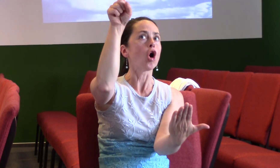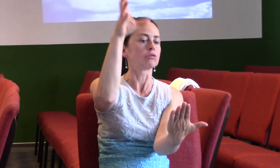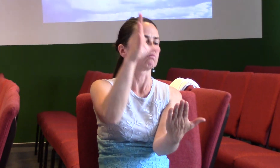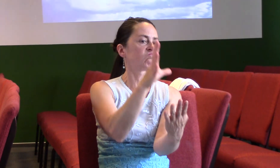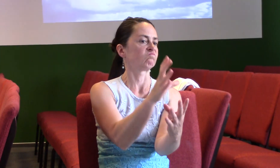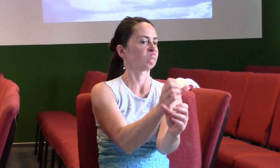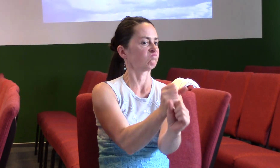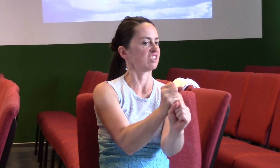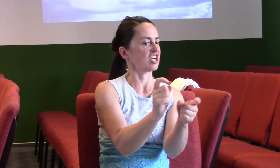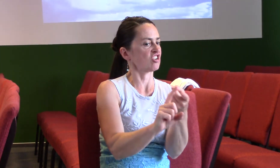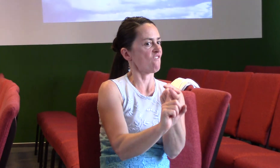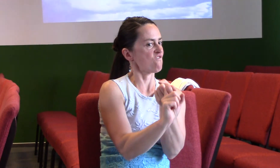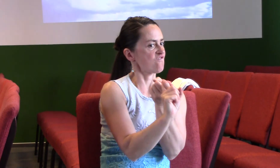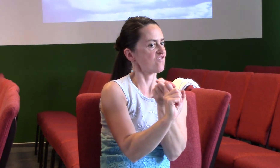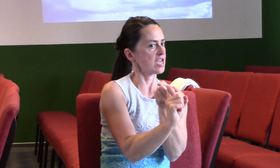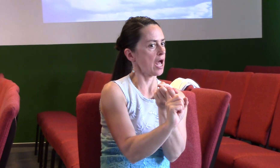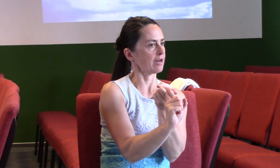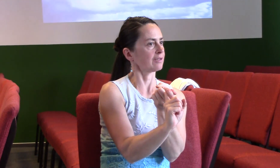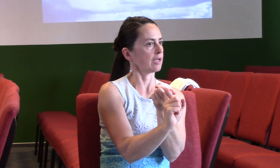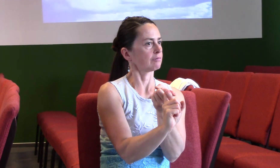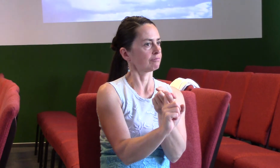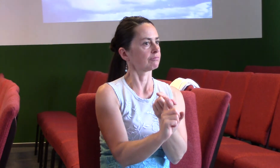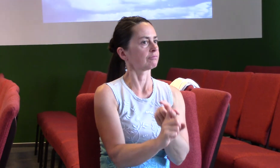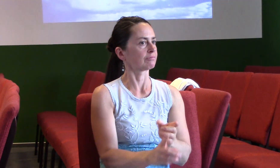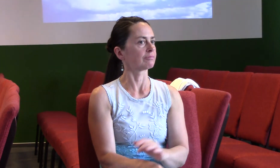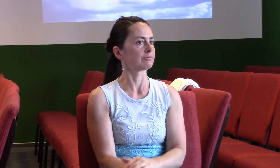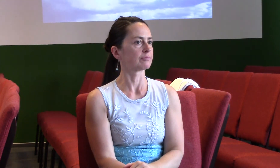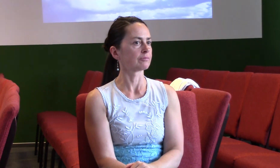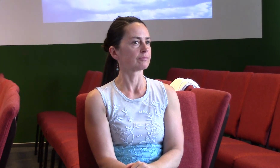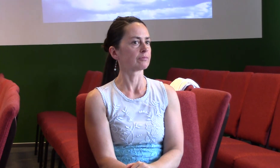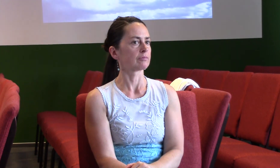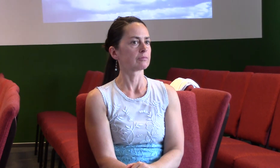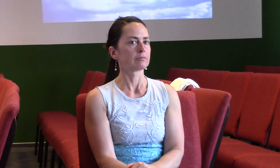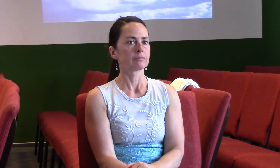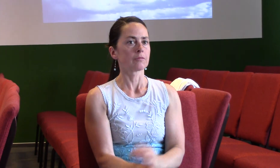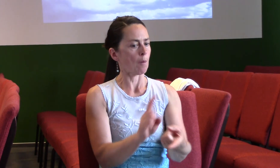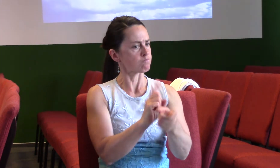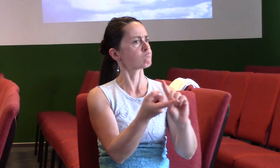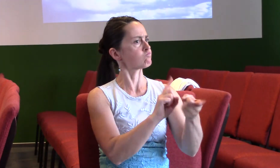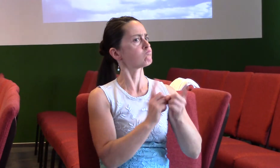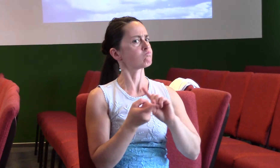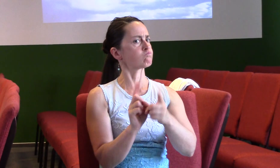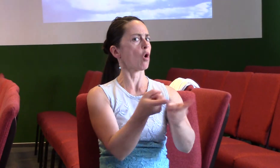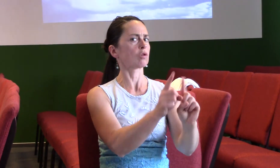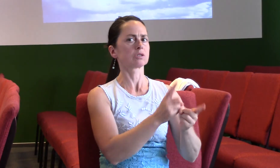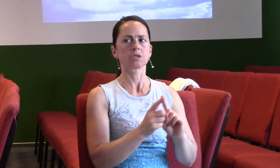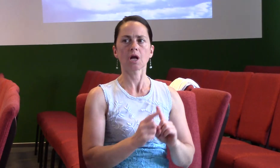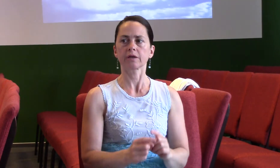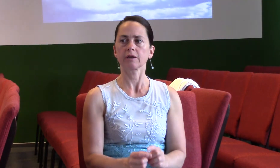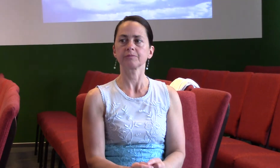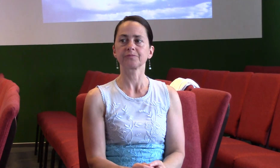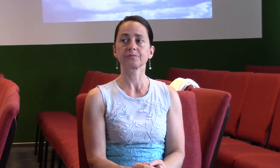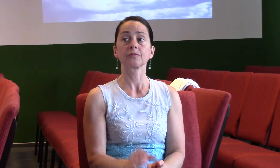mezi božím lidem ty, kteří se toho chopí, kteří se vstáhnou, tomu slovu vemou ho,